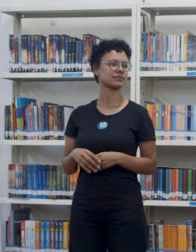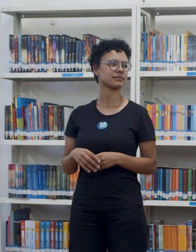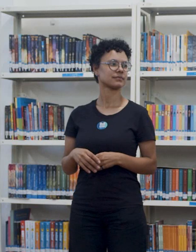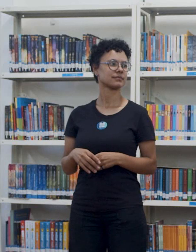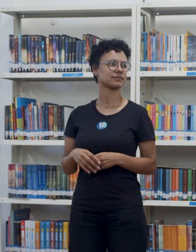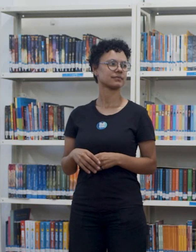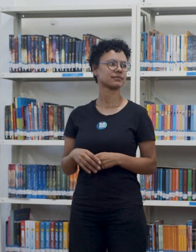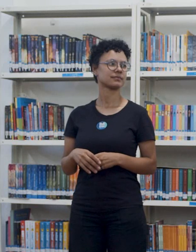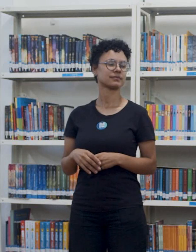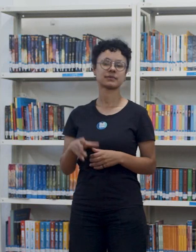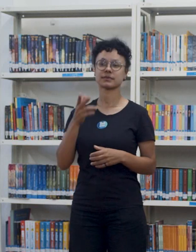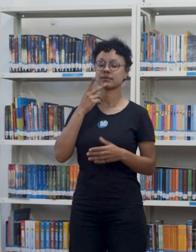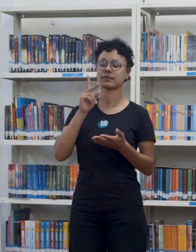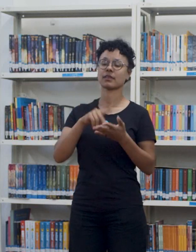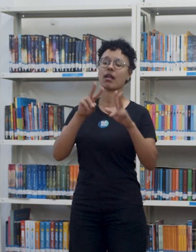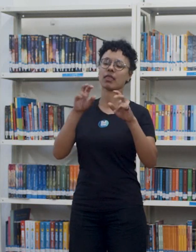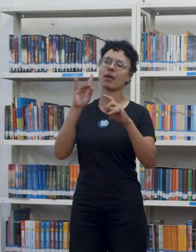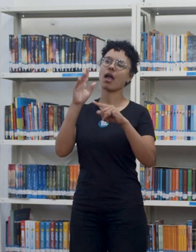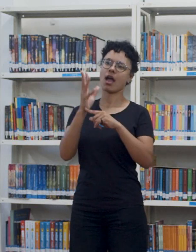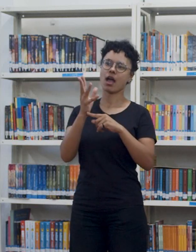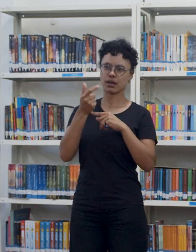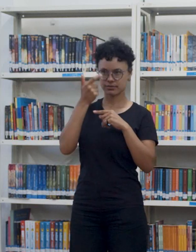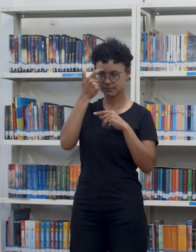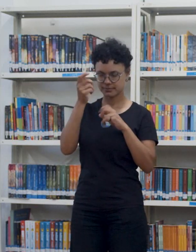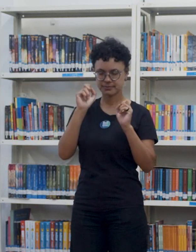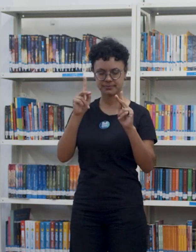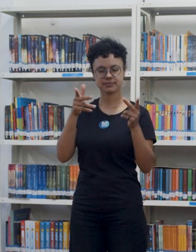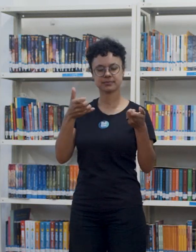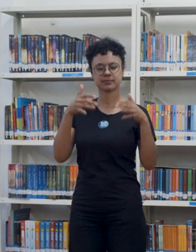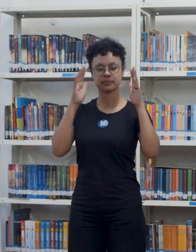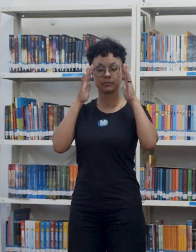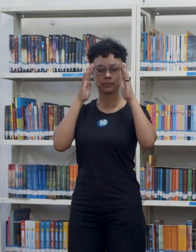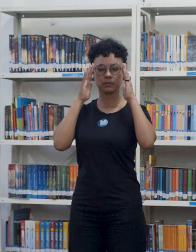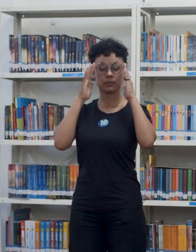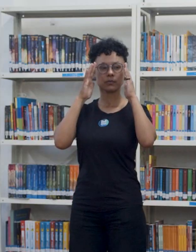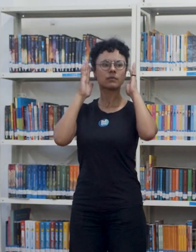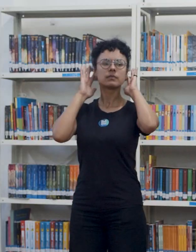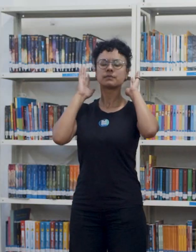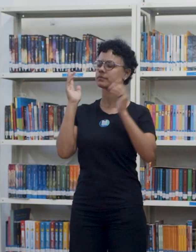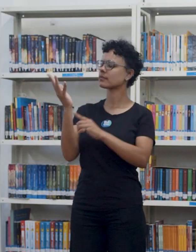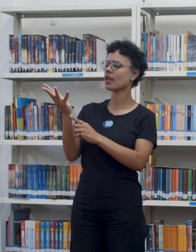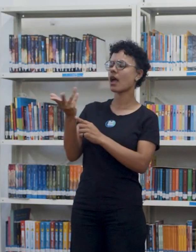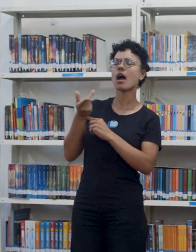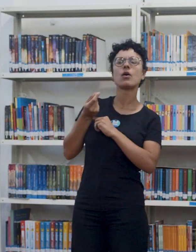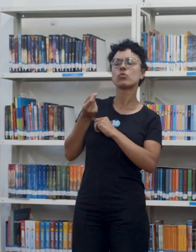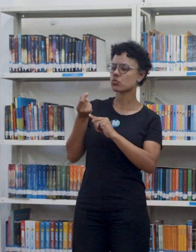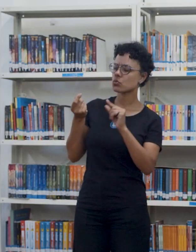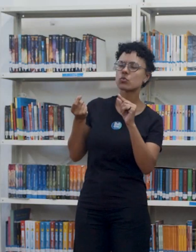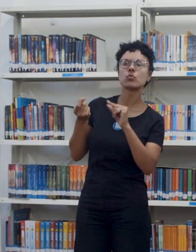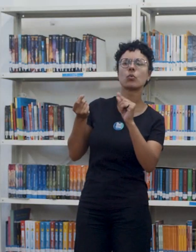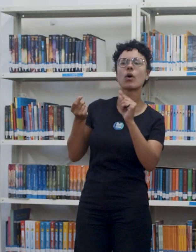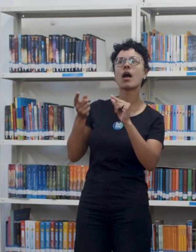Na verdade, eu fiz sobre arte. Certo. Falar. Arte, o que é? É